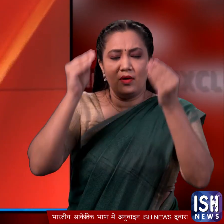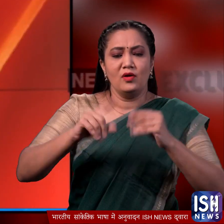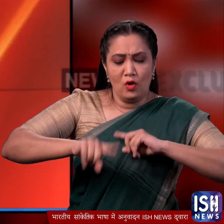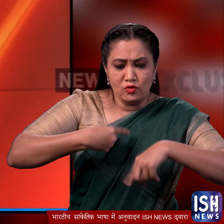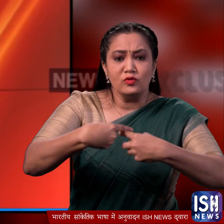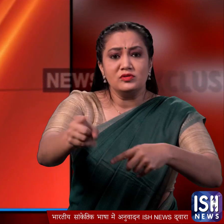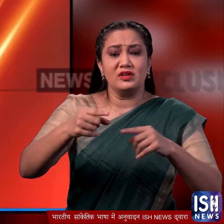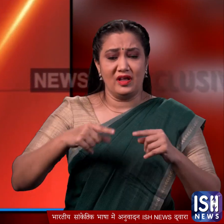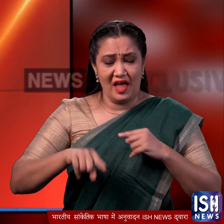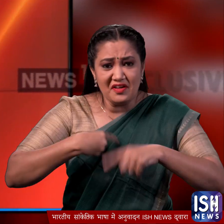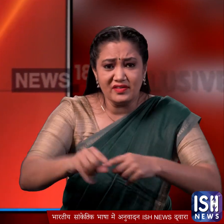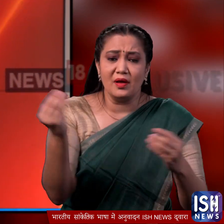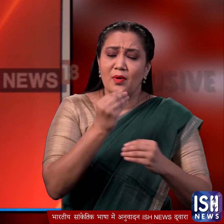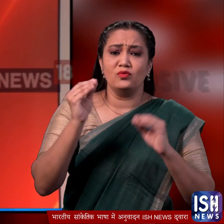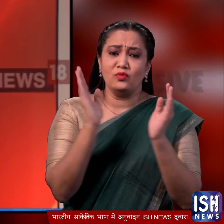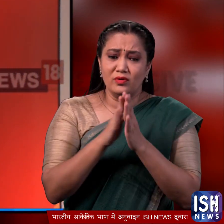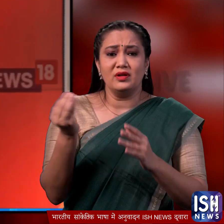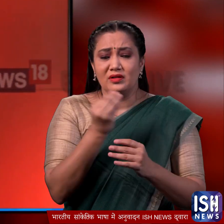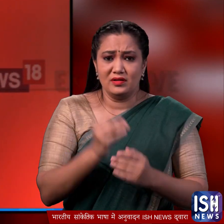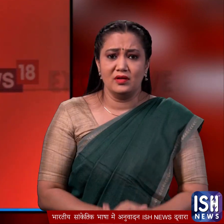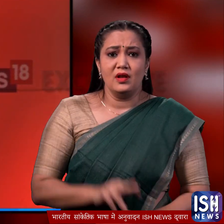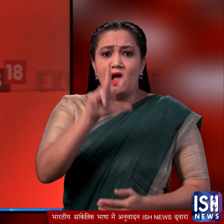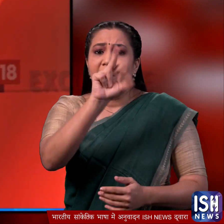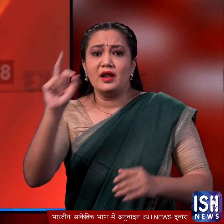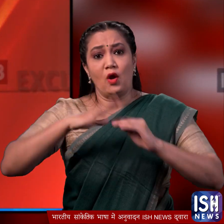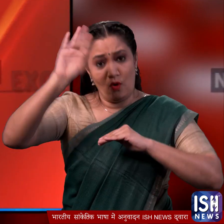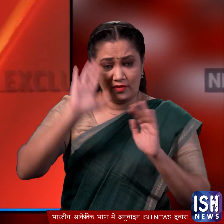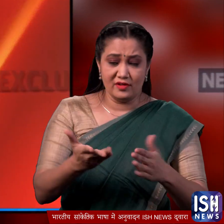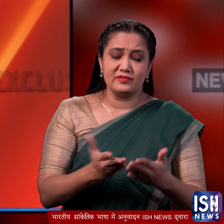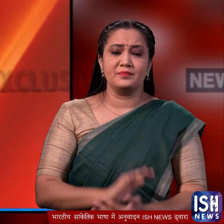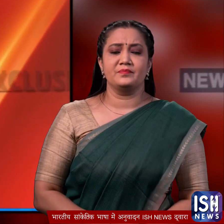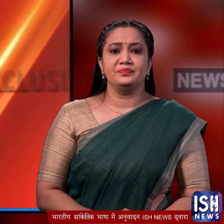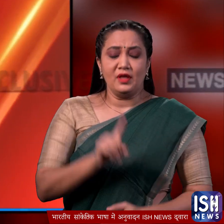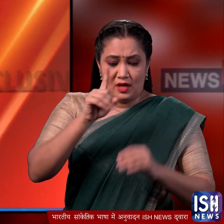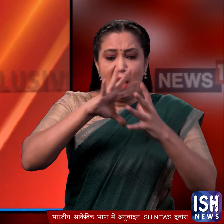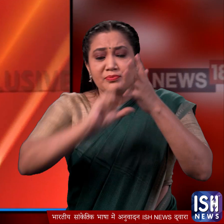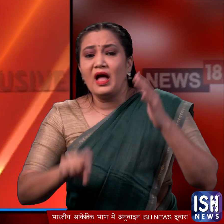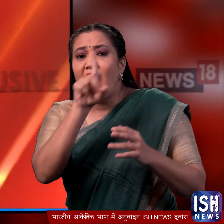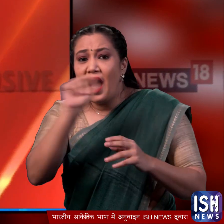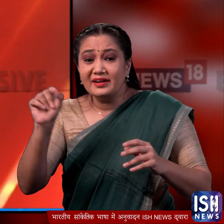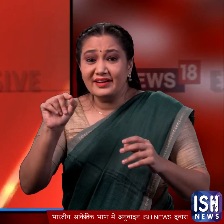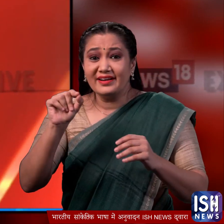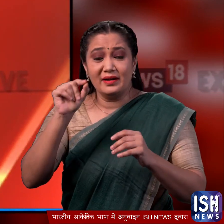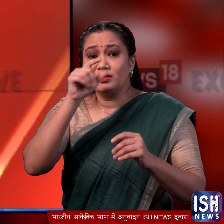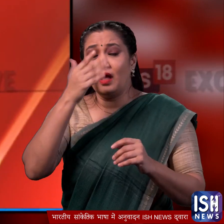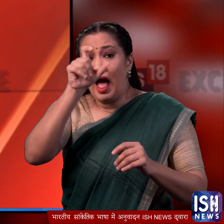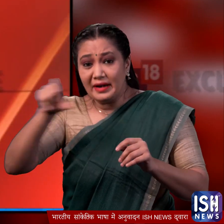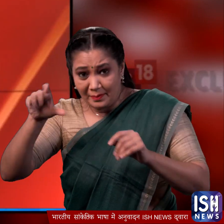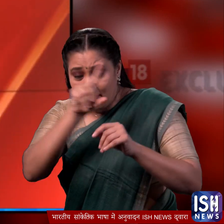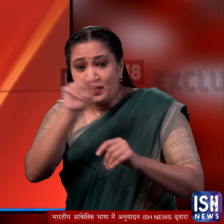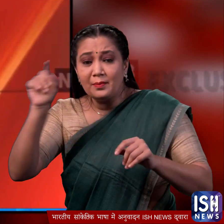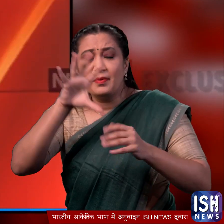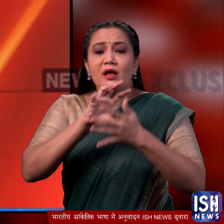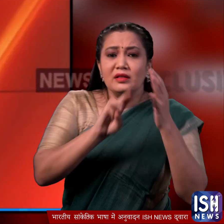वहां रोजाना कोरोना वायरस की चपेट में आने वालों की संख्या 800 से ज्यादा है, जिनमें 100 में 30-40 मरीज कोलकाता में मिल रहे